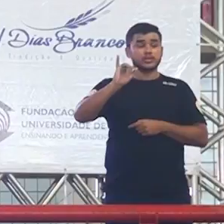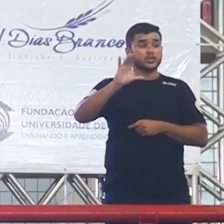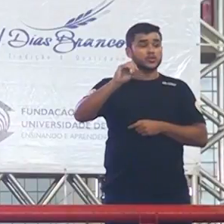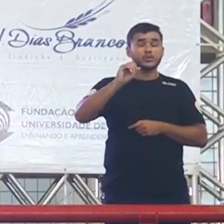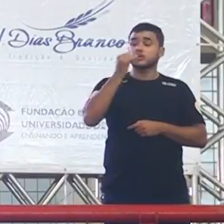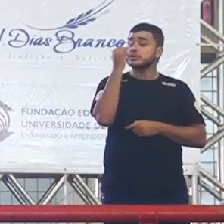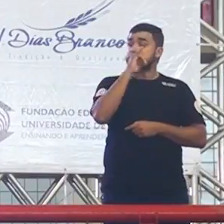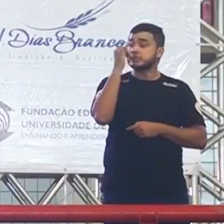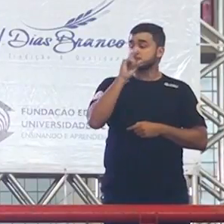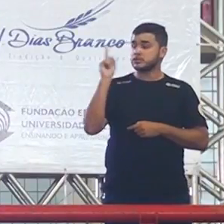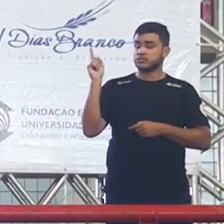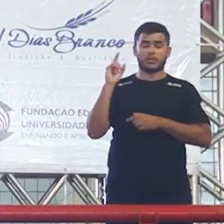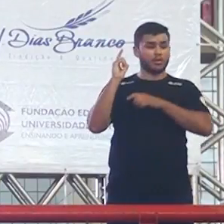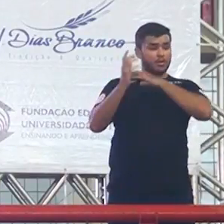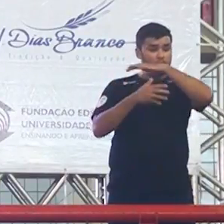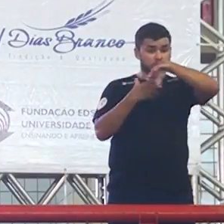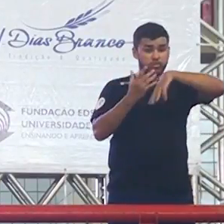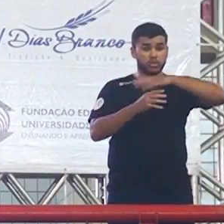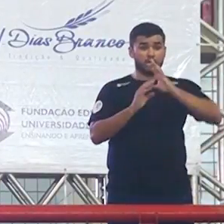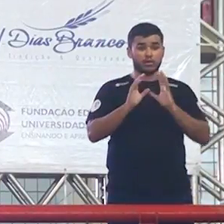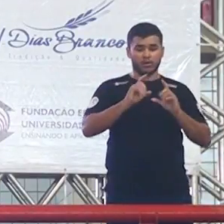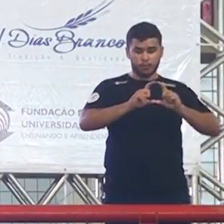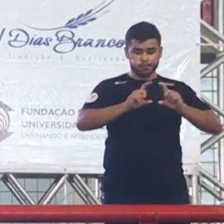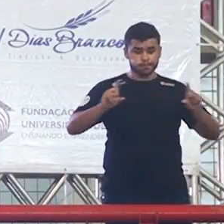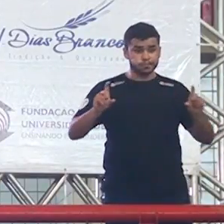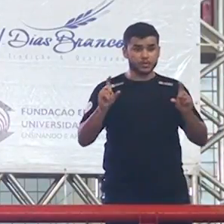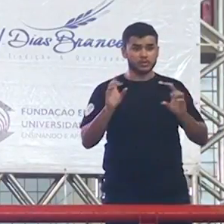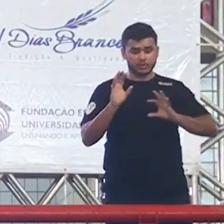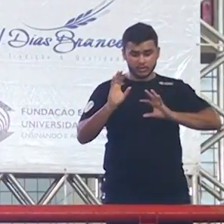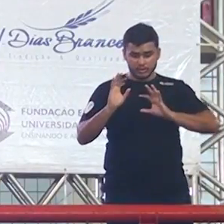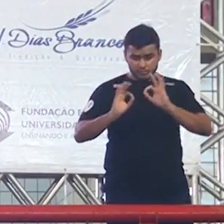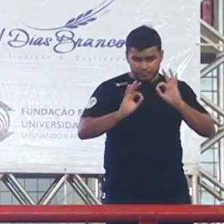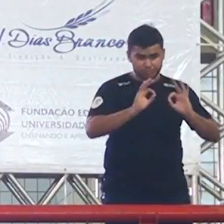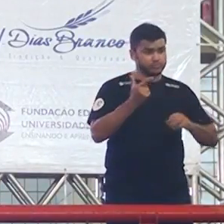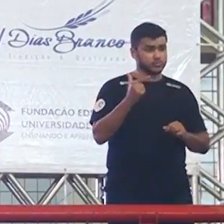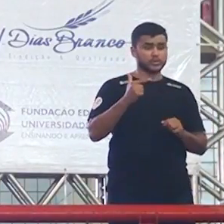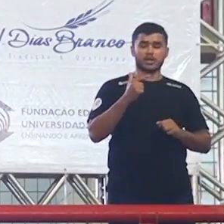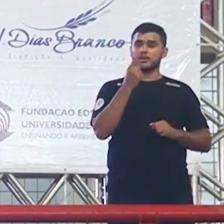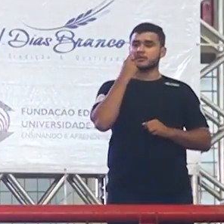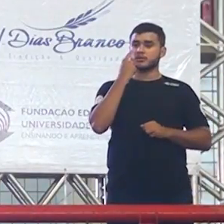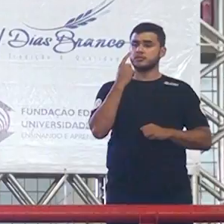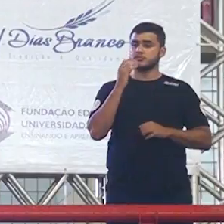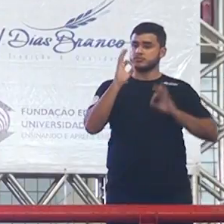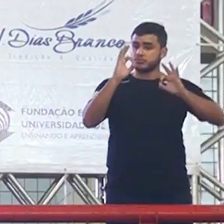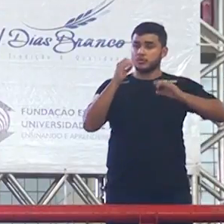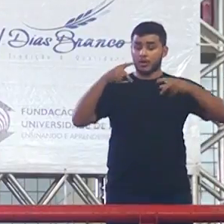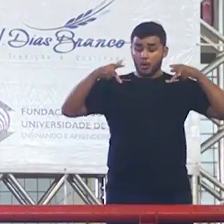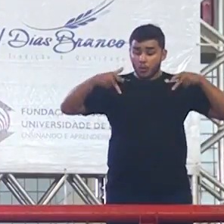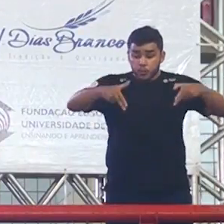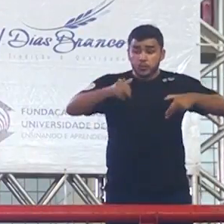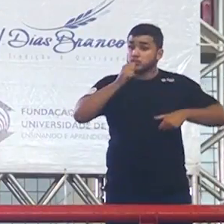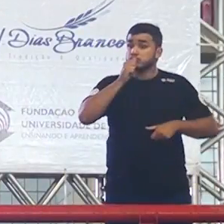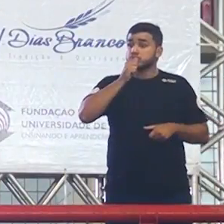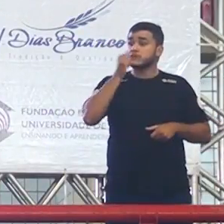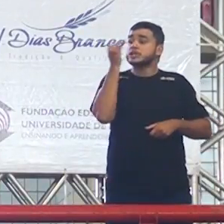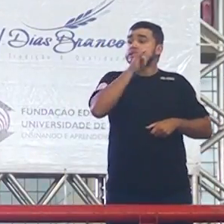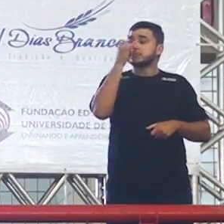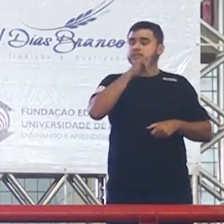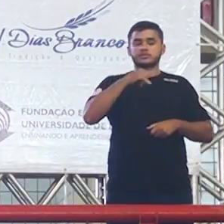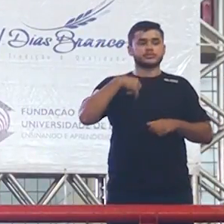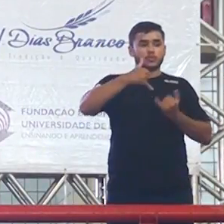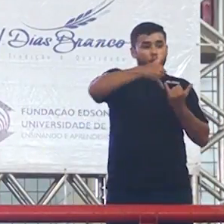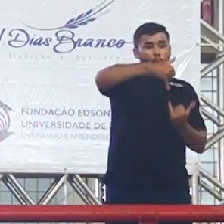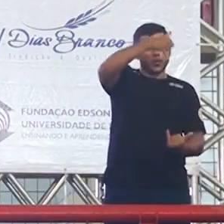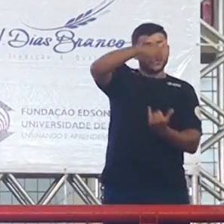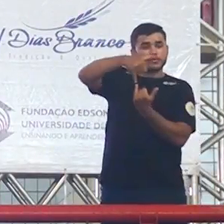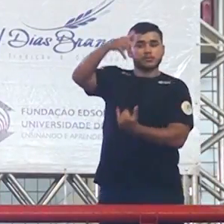Desorganizados. Se eles estão desorganizados, eu tenho corrente elétrica? Falem. Não tenho corrente elétrica. Por quê? Porque eu não tenho